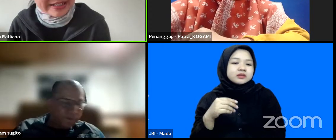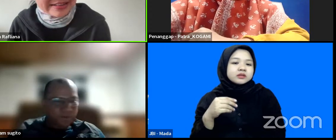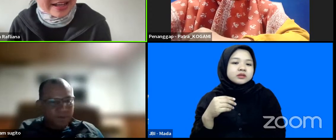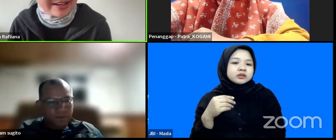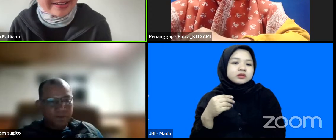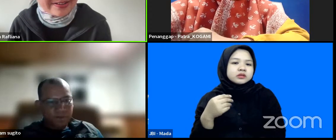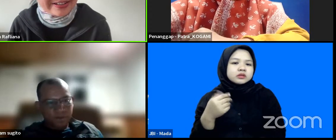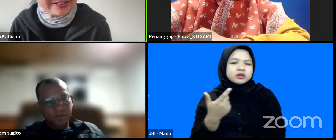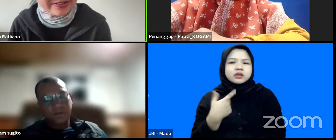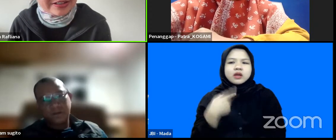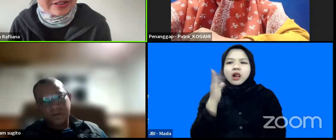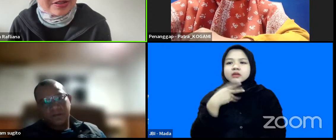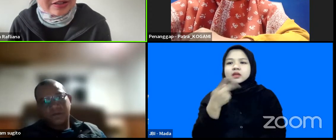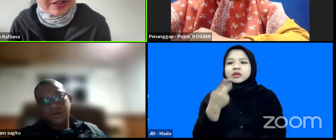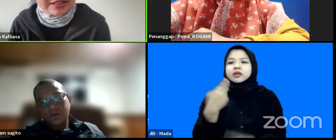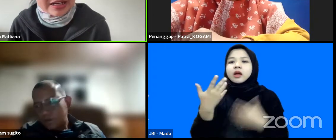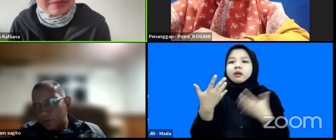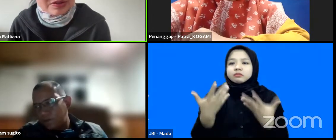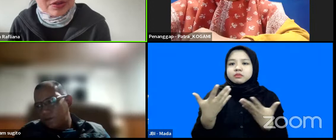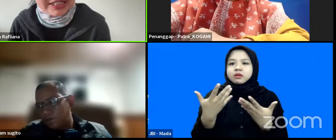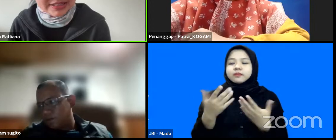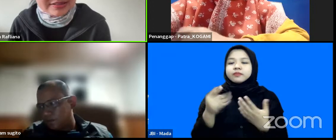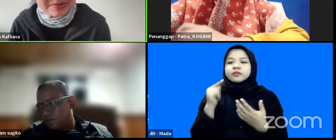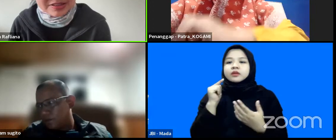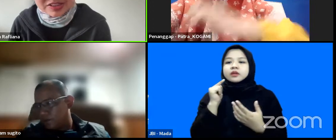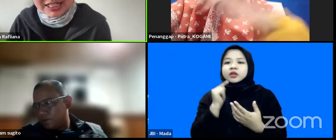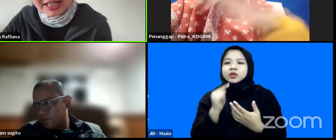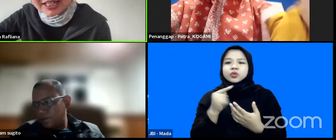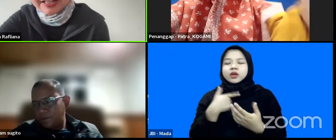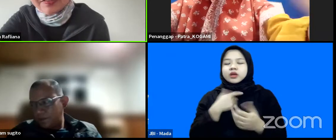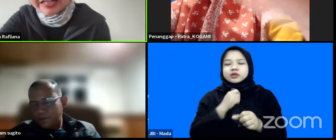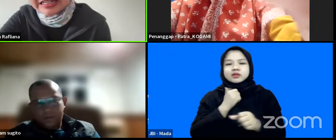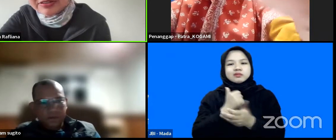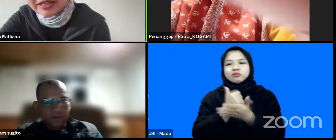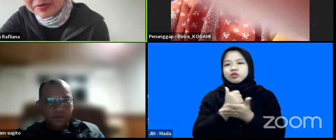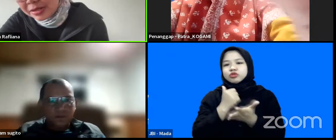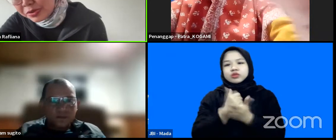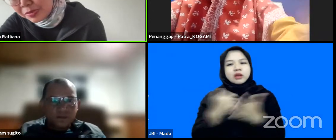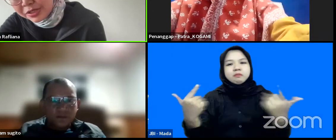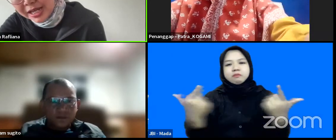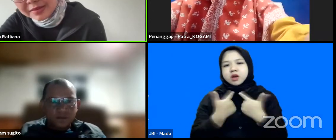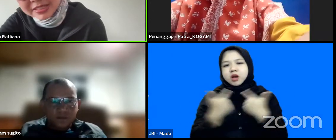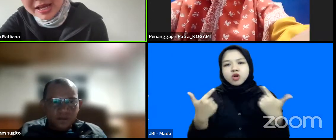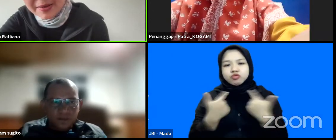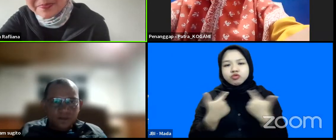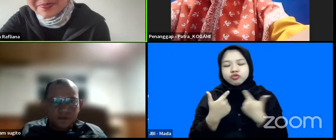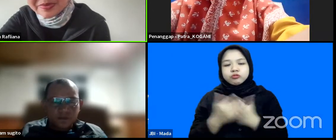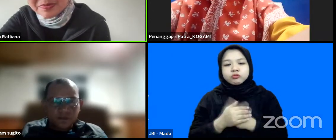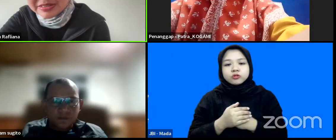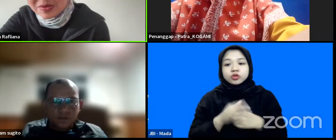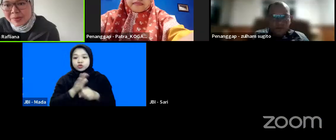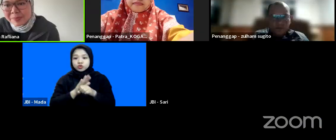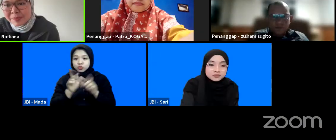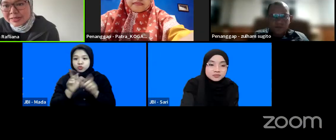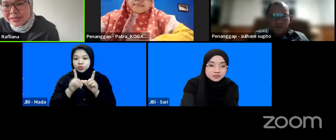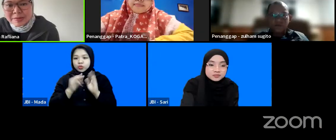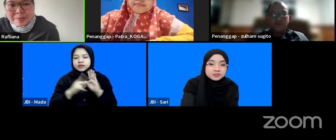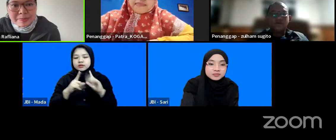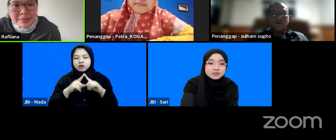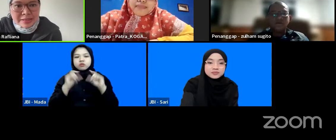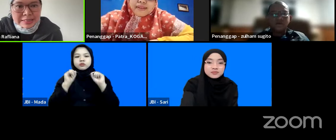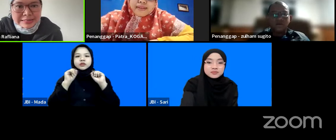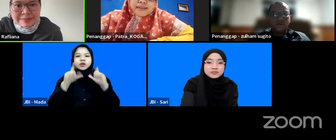argumen kita gitu itu sesuatu yang sangat mengusik sebetulnya mungkin itu ya Wina mudah-mudahan bisa menjawab